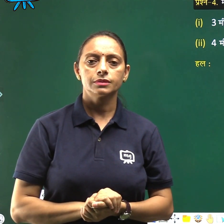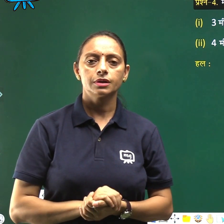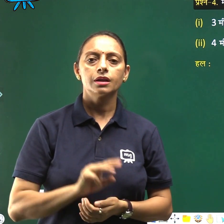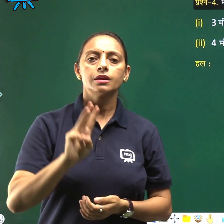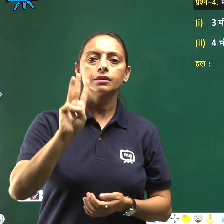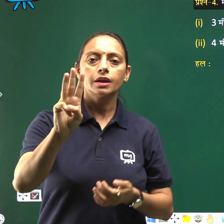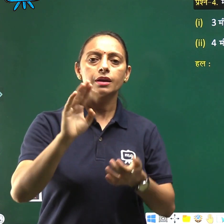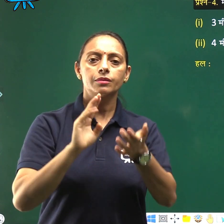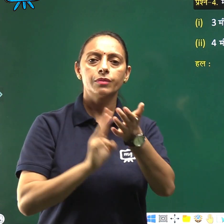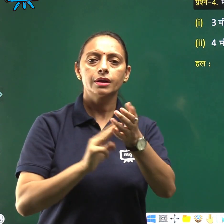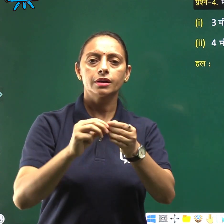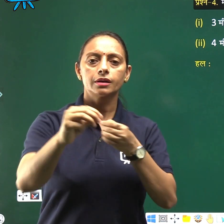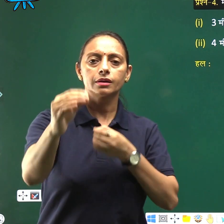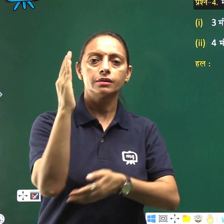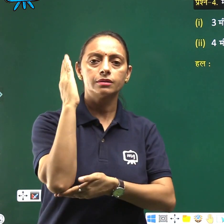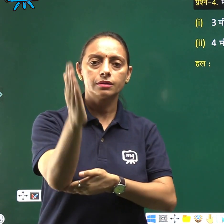3 मीटर।